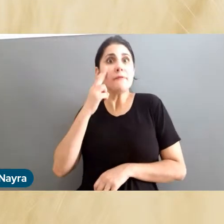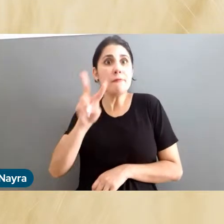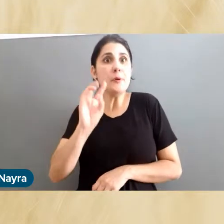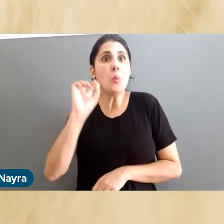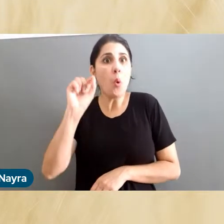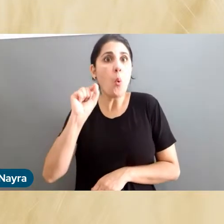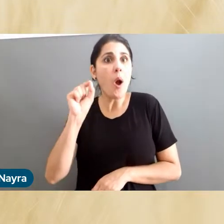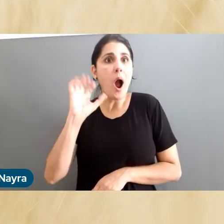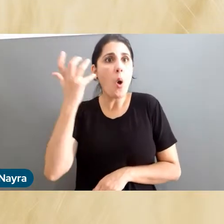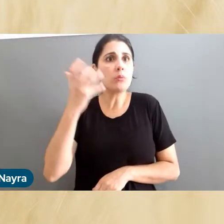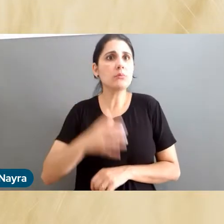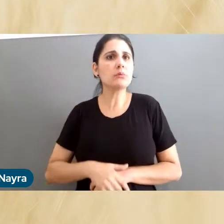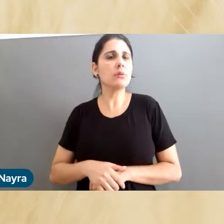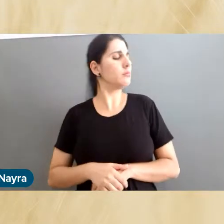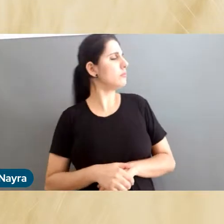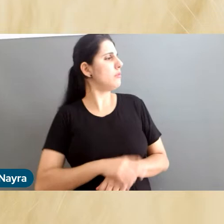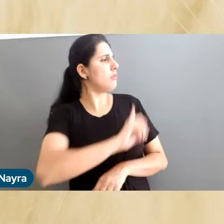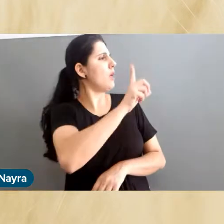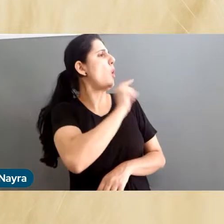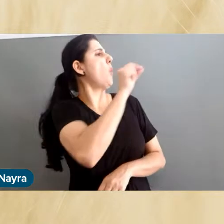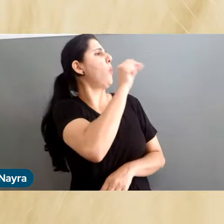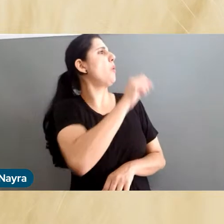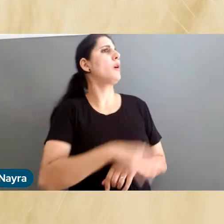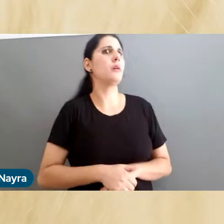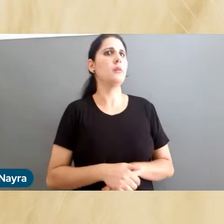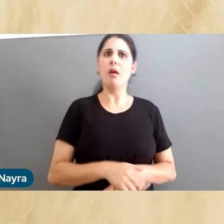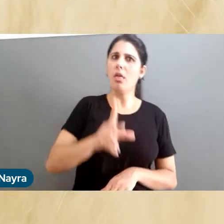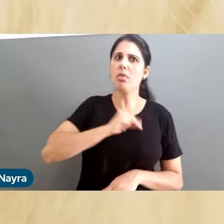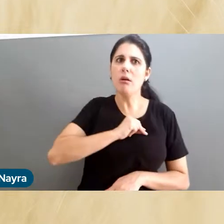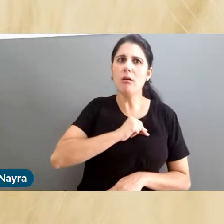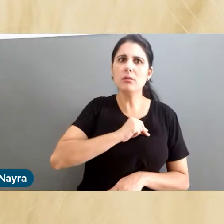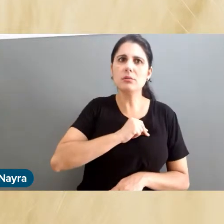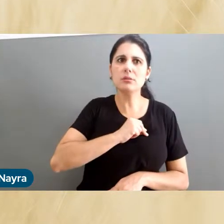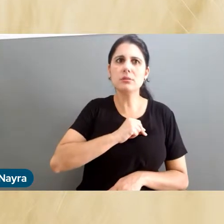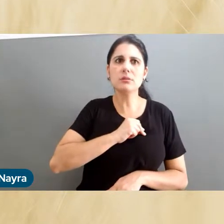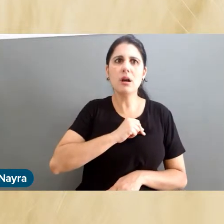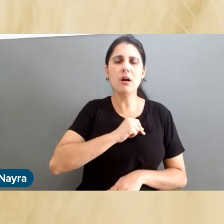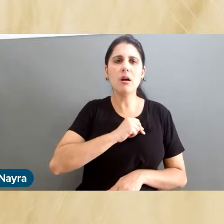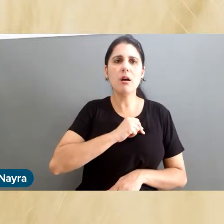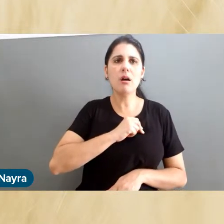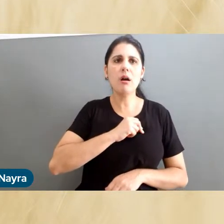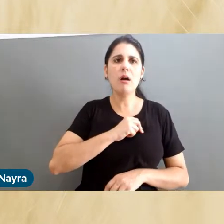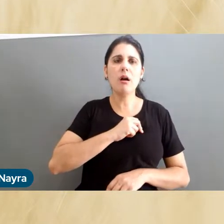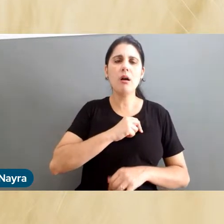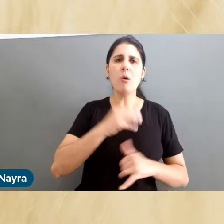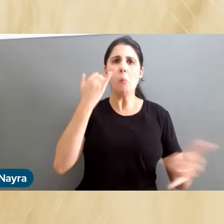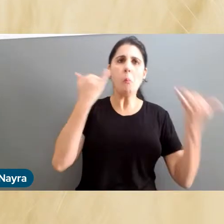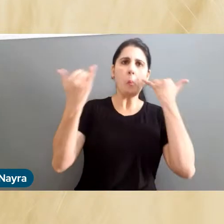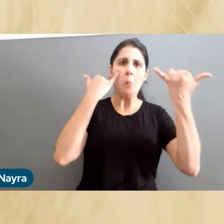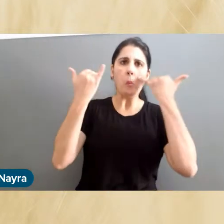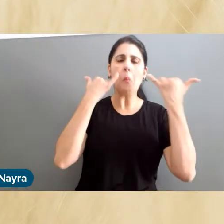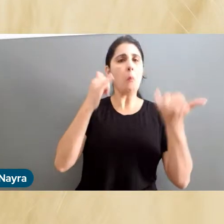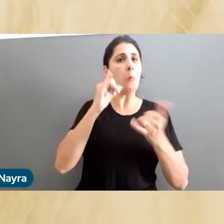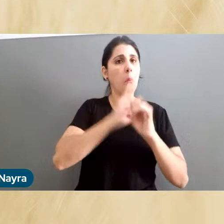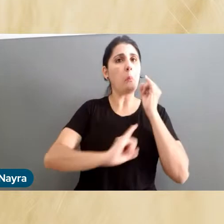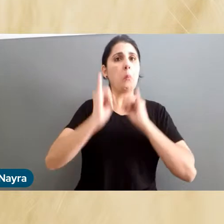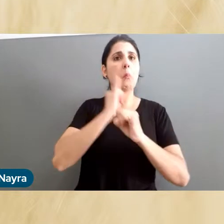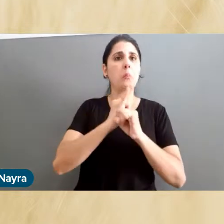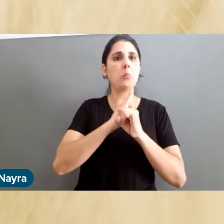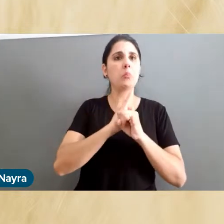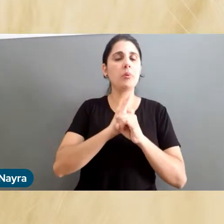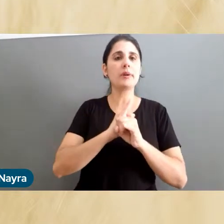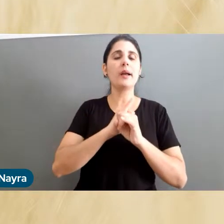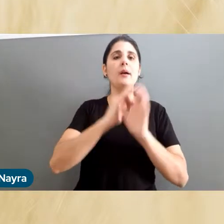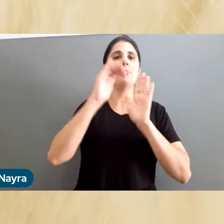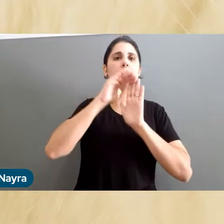E ele pode falar assim, não, não vi. Nossa, mas não para de dar notícia na internet? Mas é porque o feed da